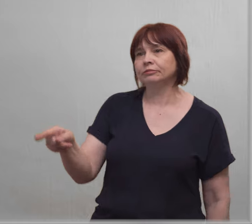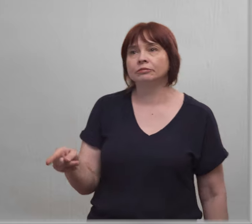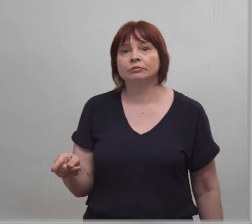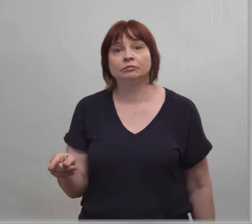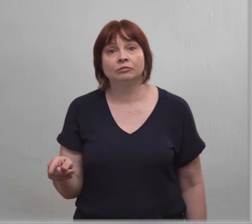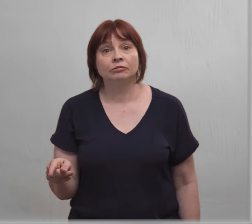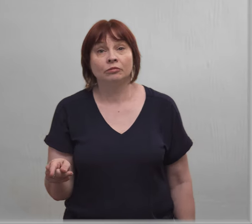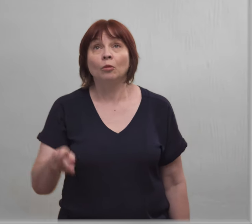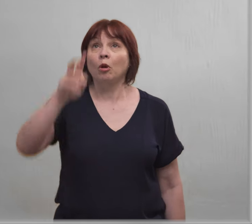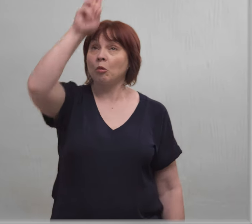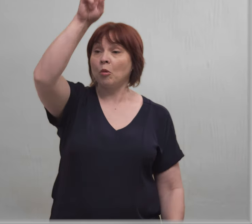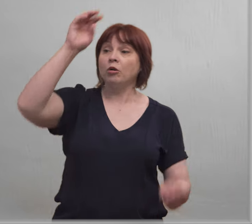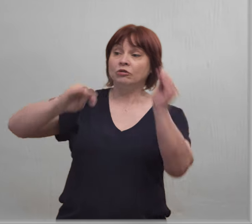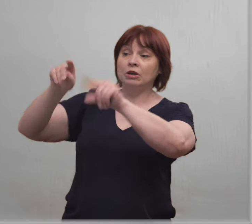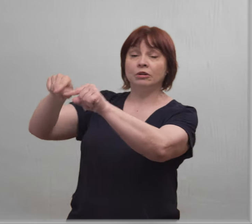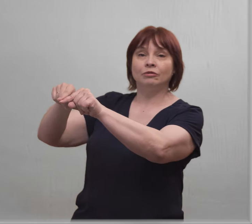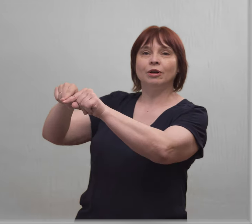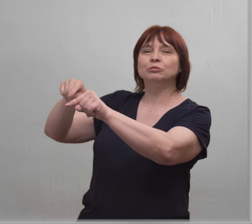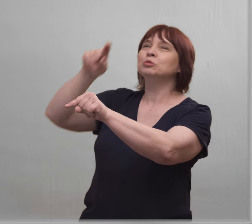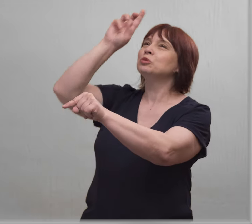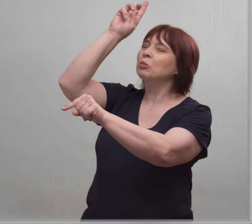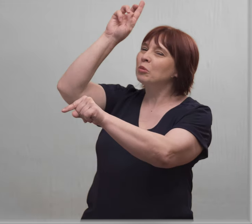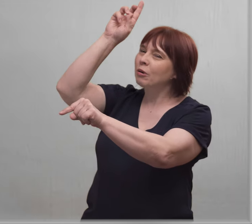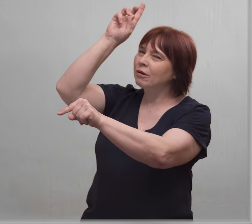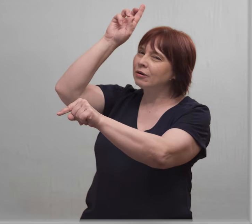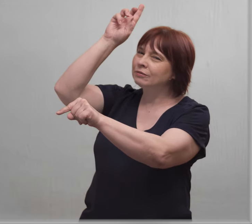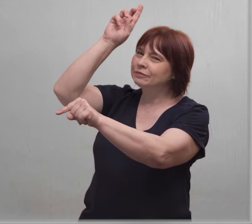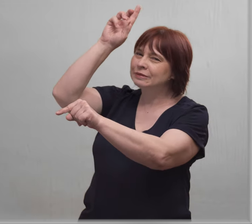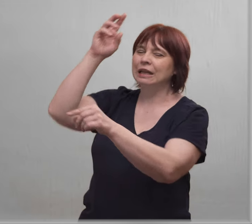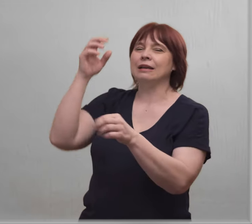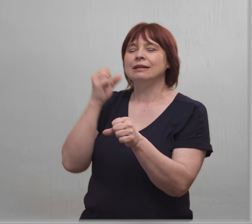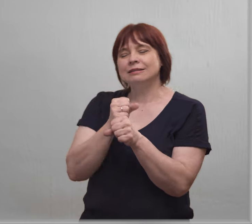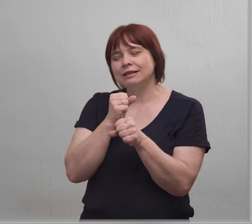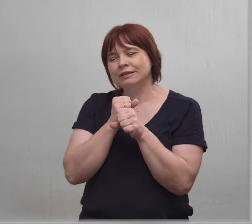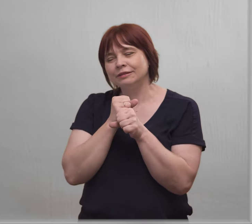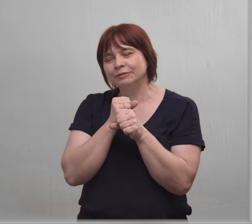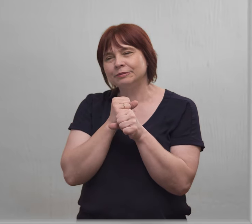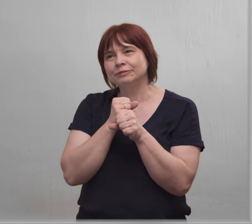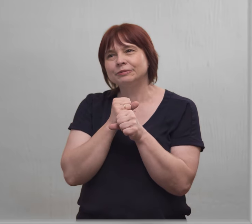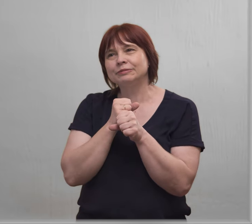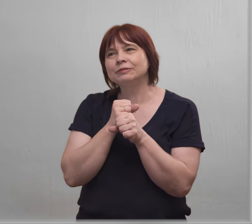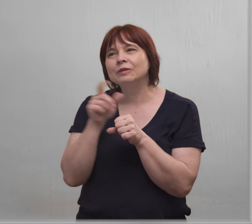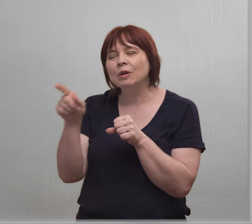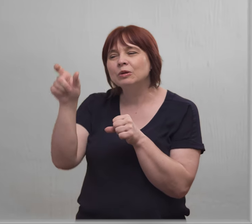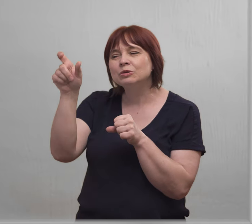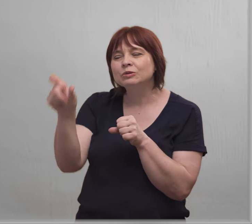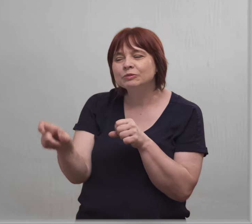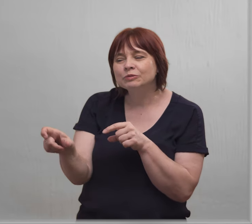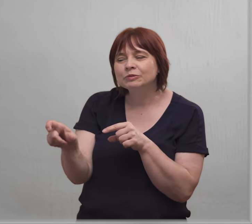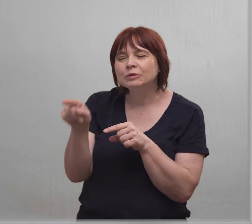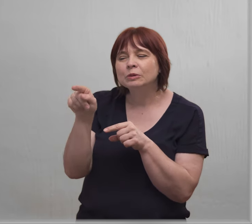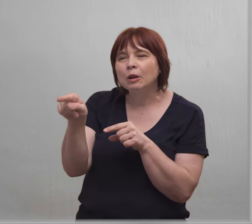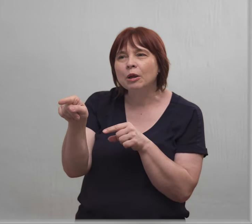был сам Творец. Но Бог настолько смирен, что Он творит создание,